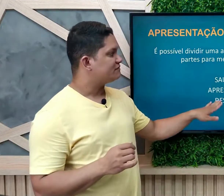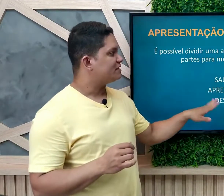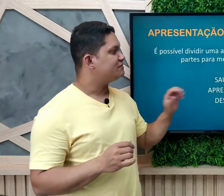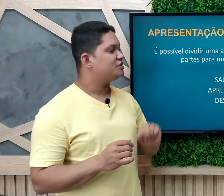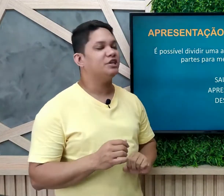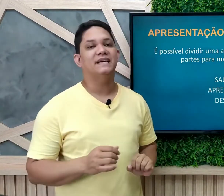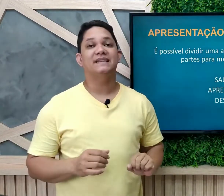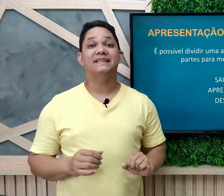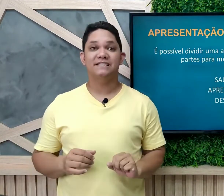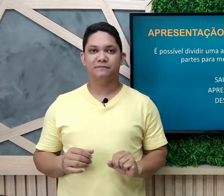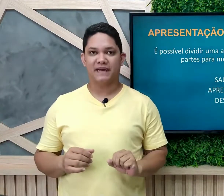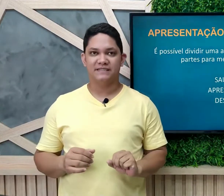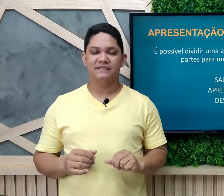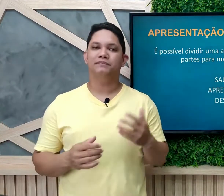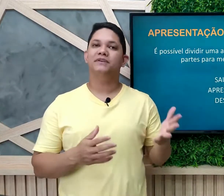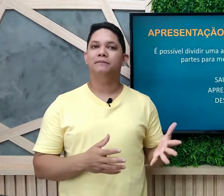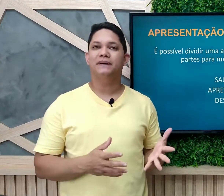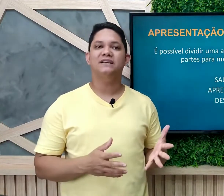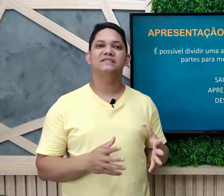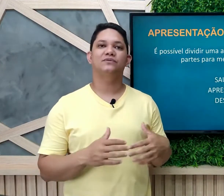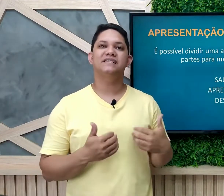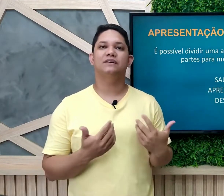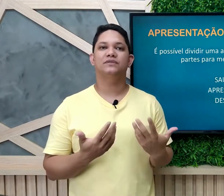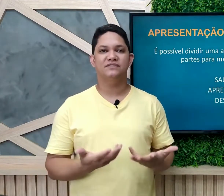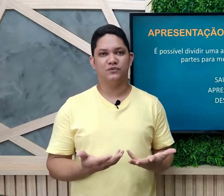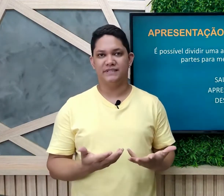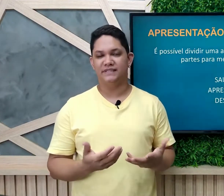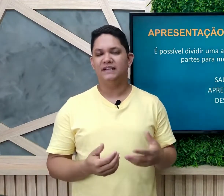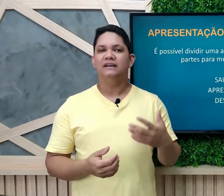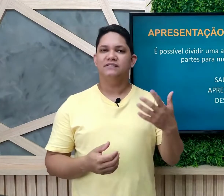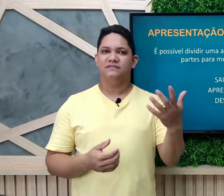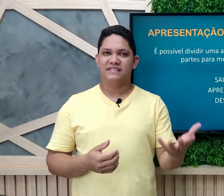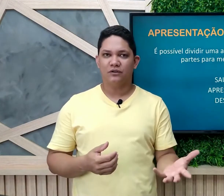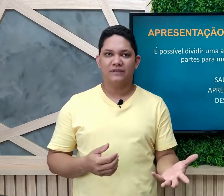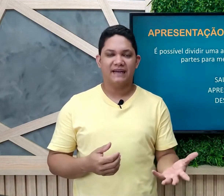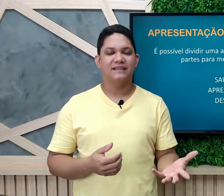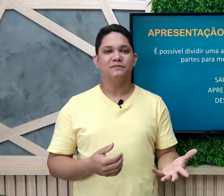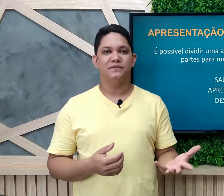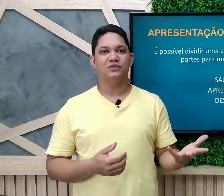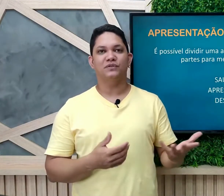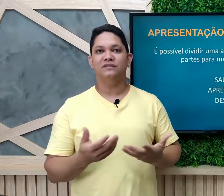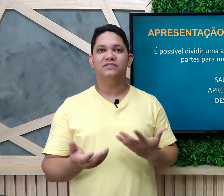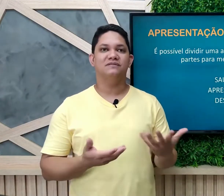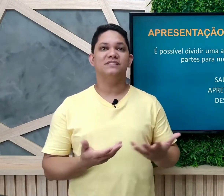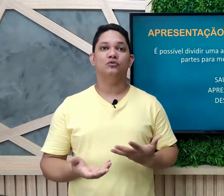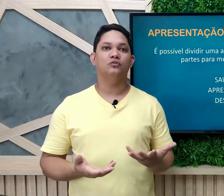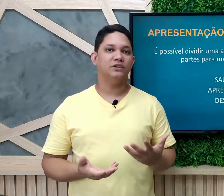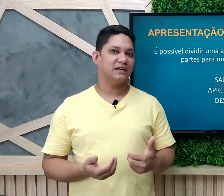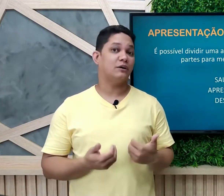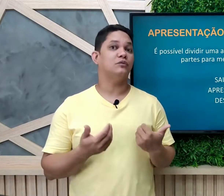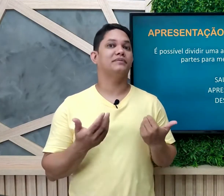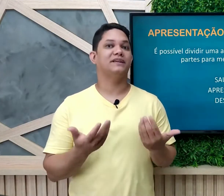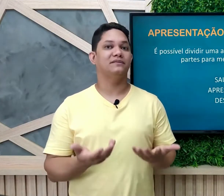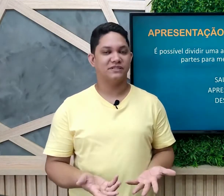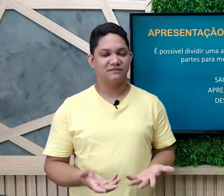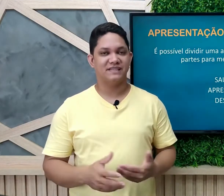vai dividir ela em 3 partes. A primeira parte são as saudações. Você vai saudar aquela pessoa com quem você vai se comunicar ou para quem você vai